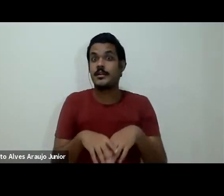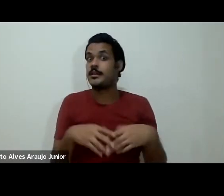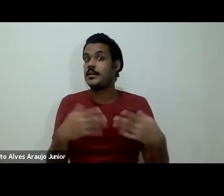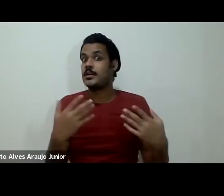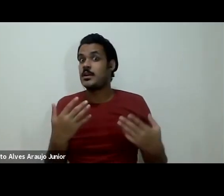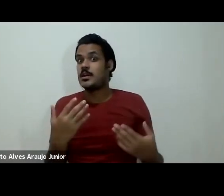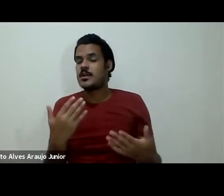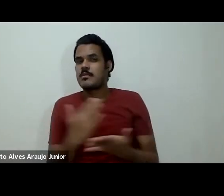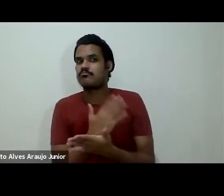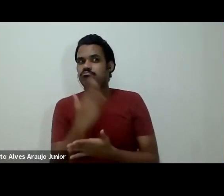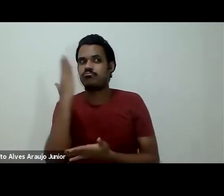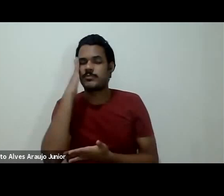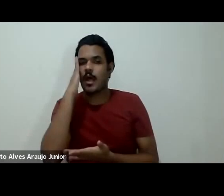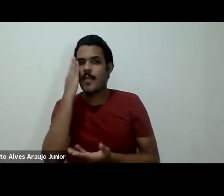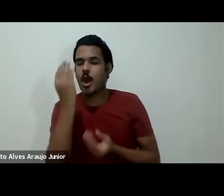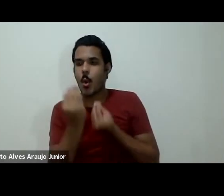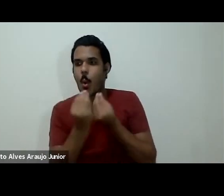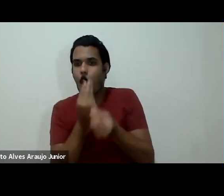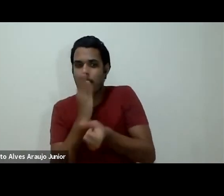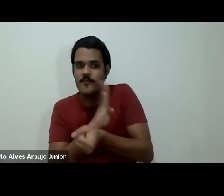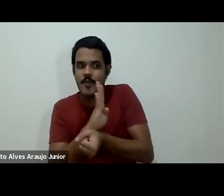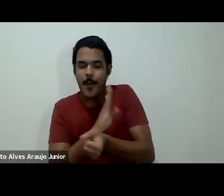saberemos os caminhos que esse filme tomará.